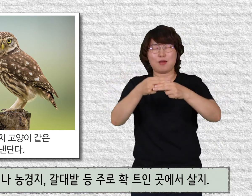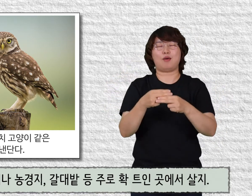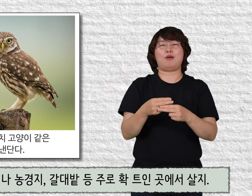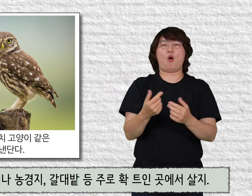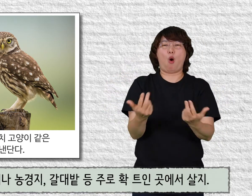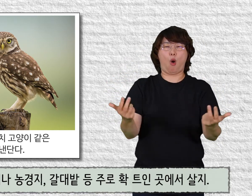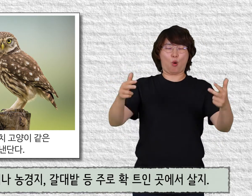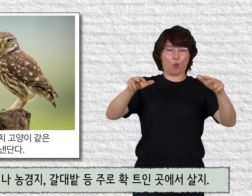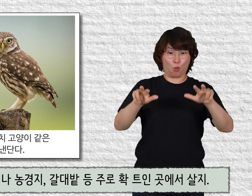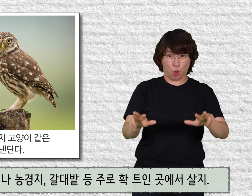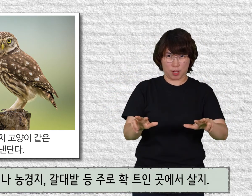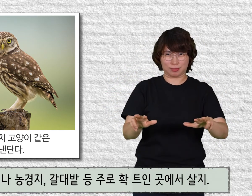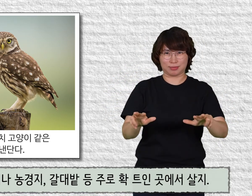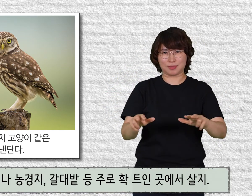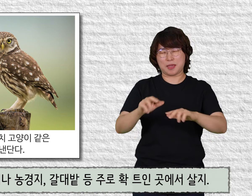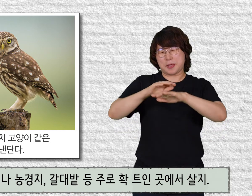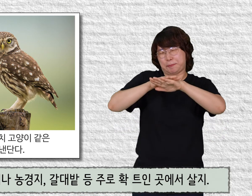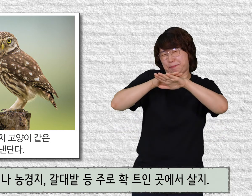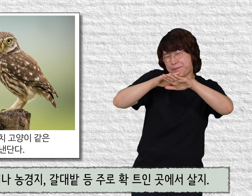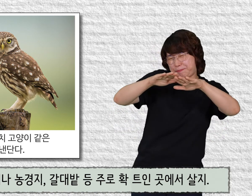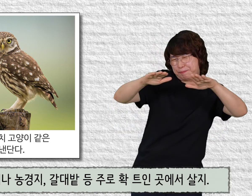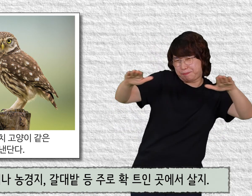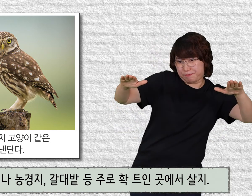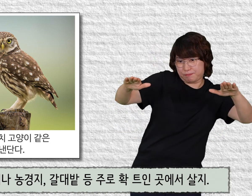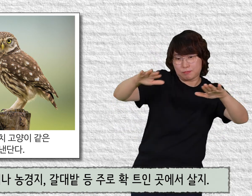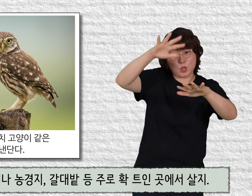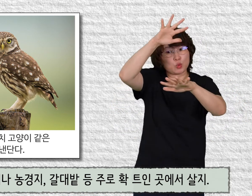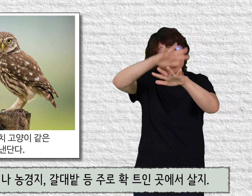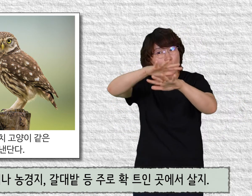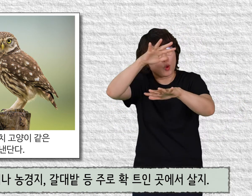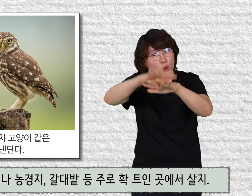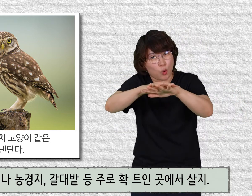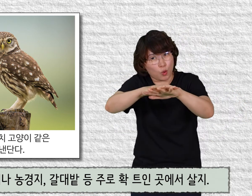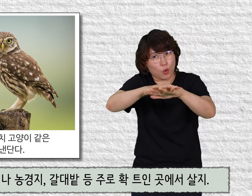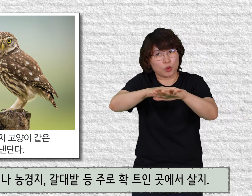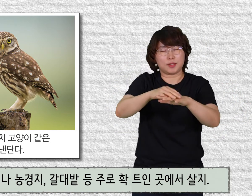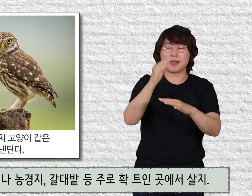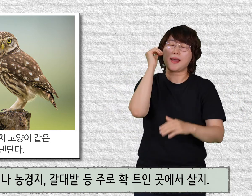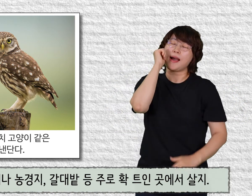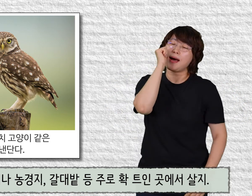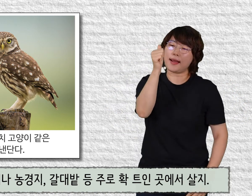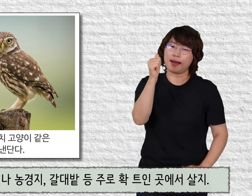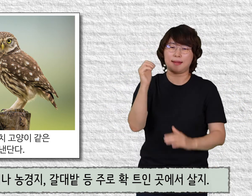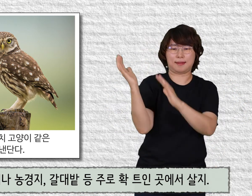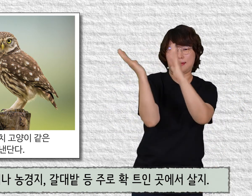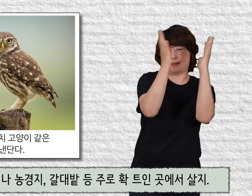돌담, 공원, 평지나 농경지,